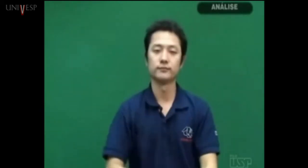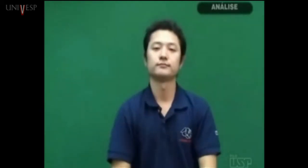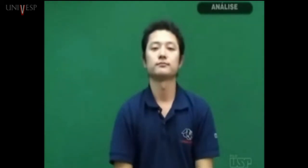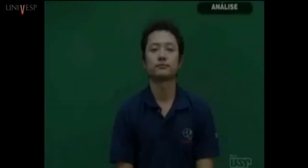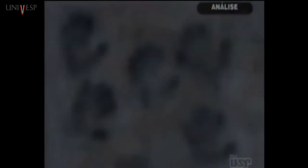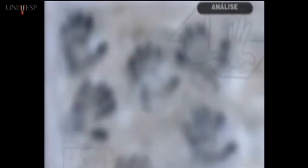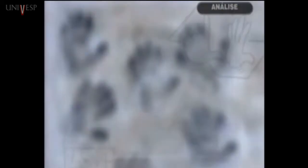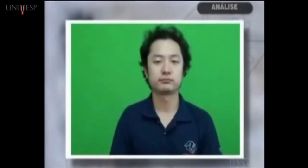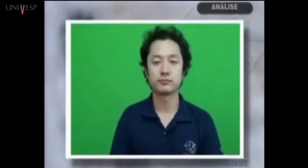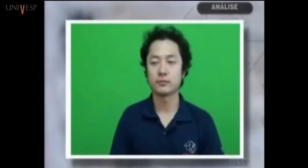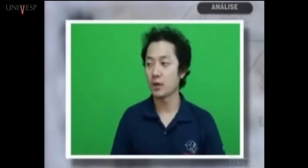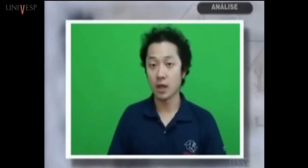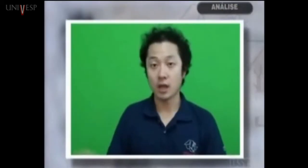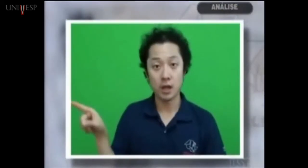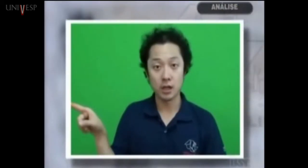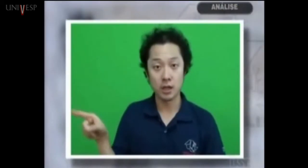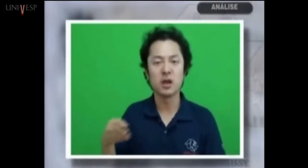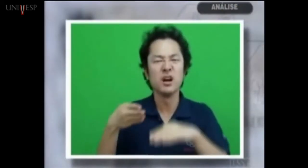facial.